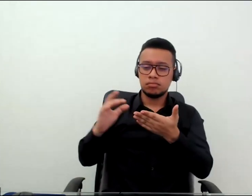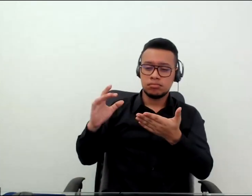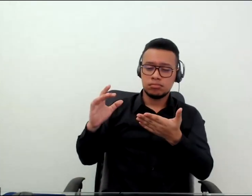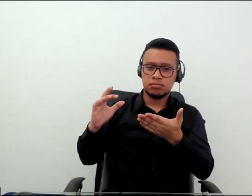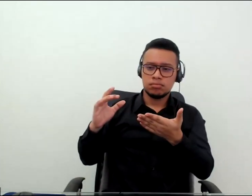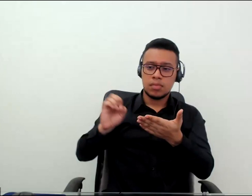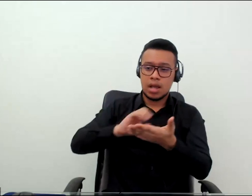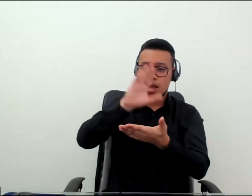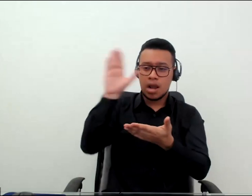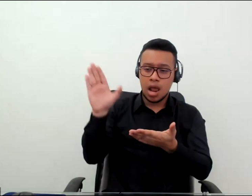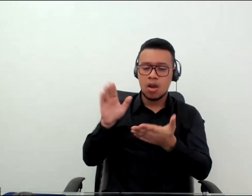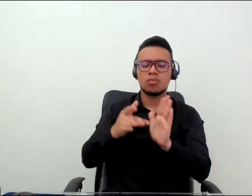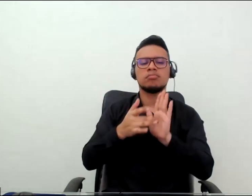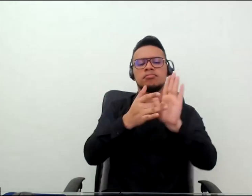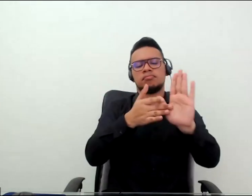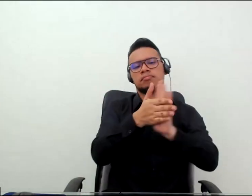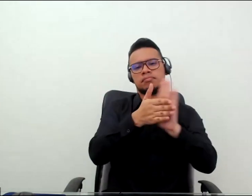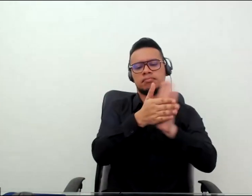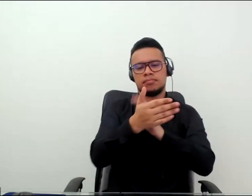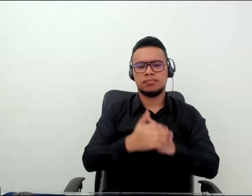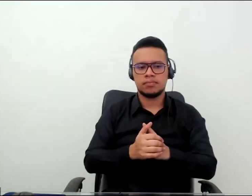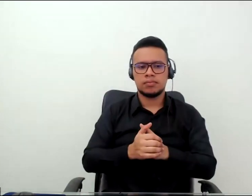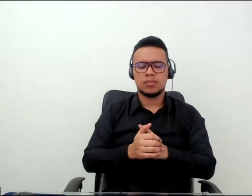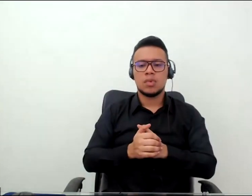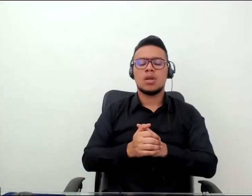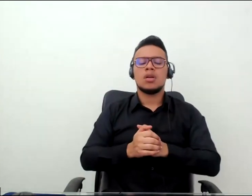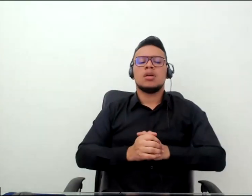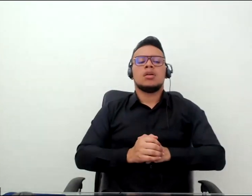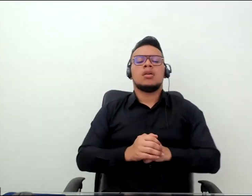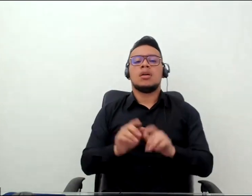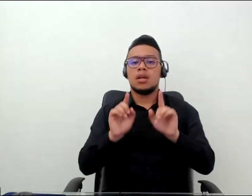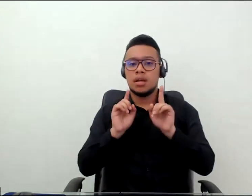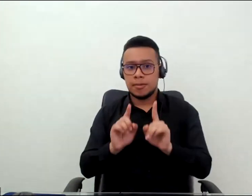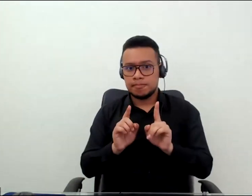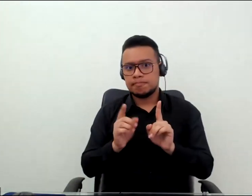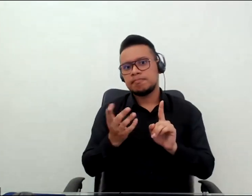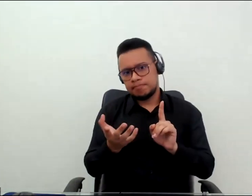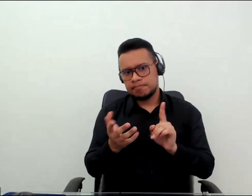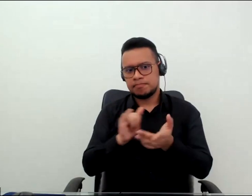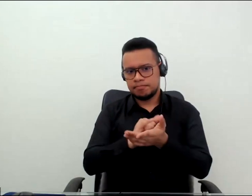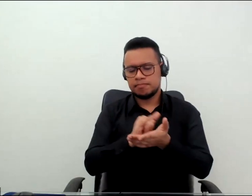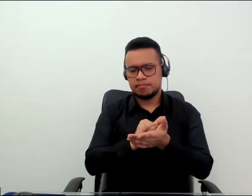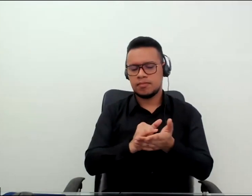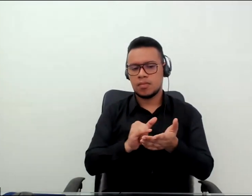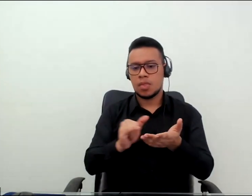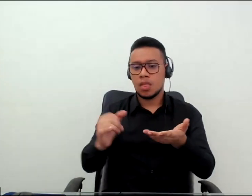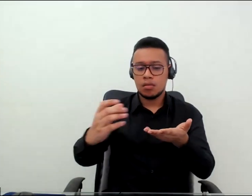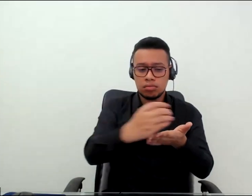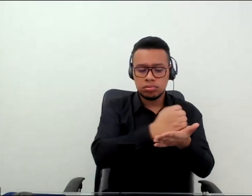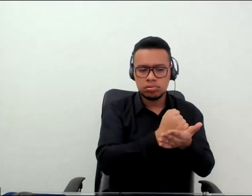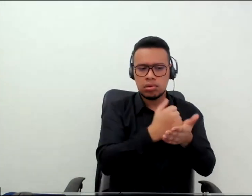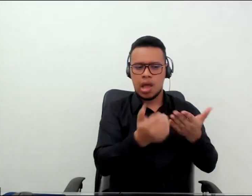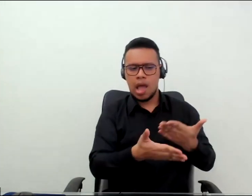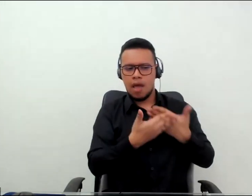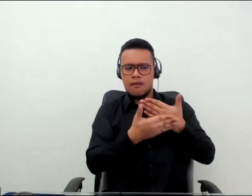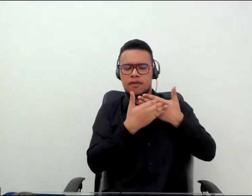de los potenciales beneficiarios al programa de gratuidad entonces con base en estos lineamientos